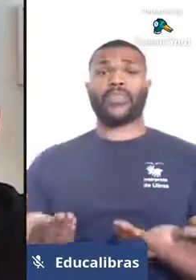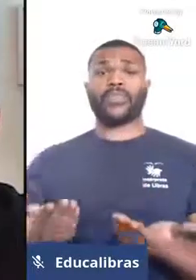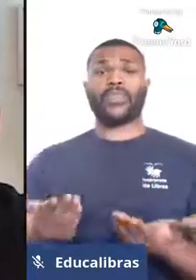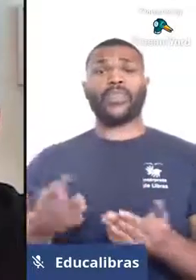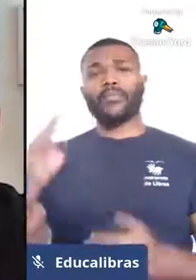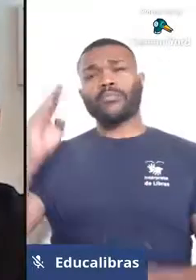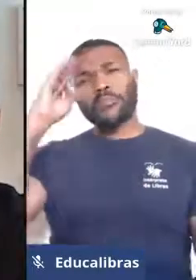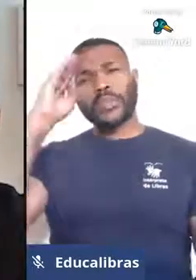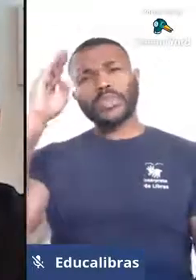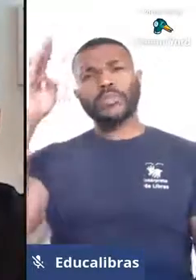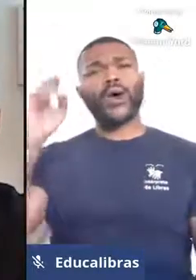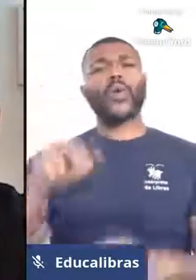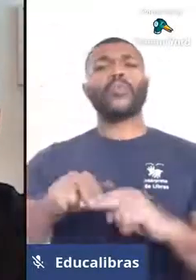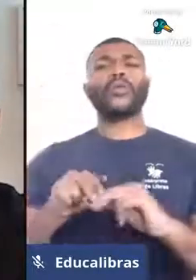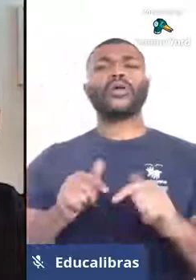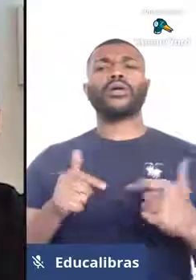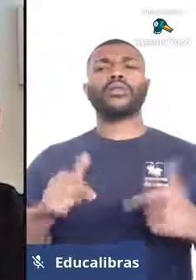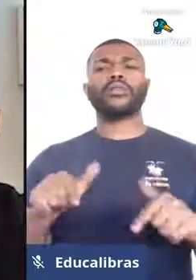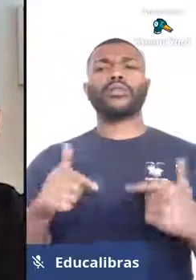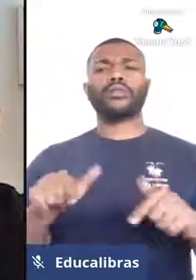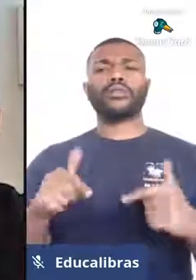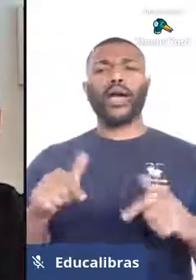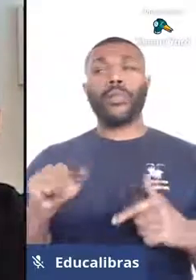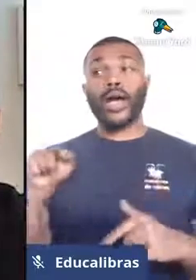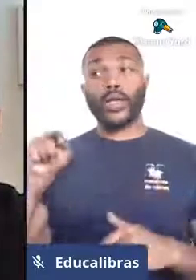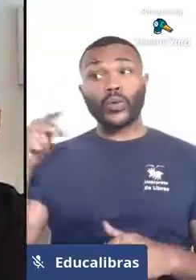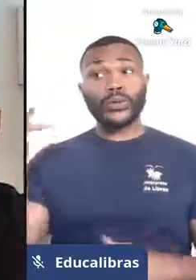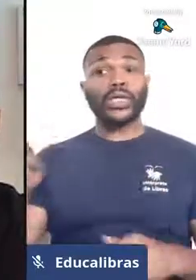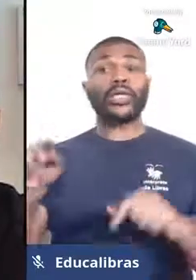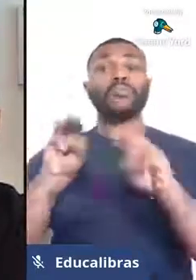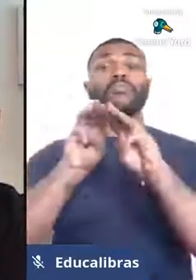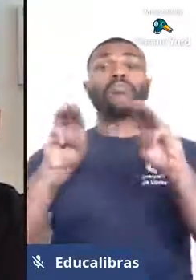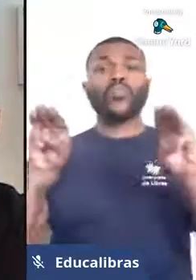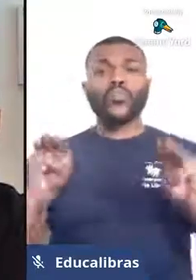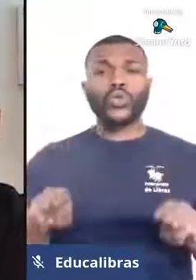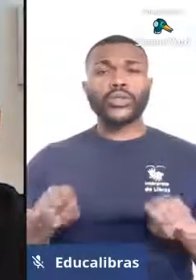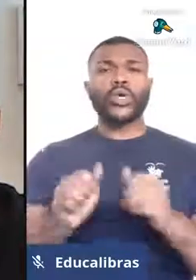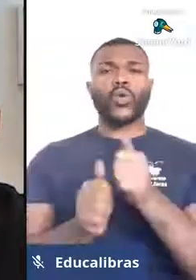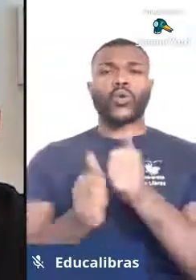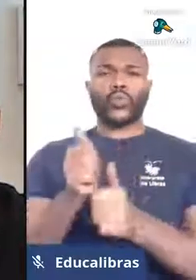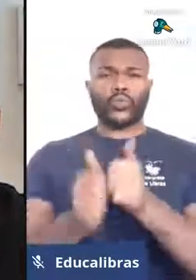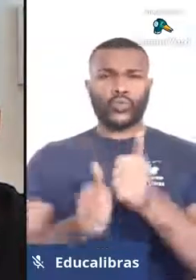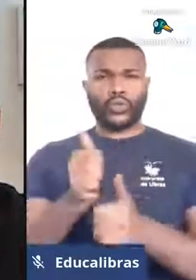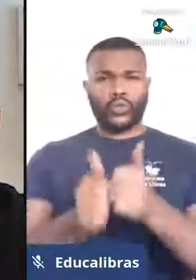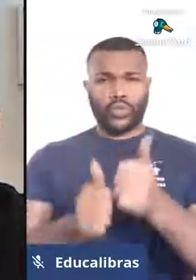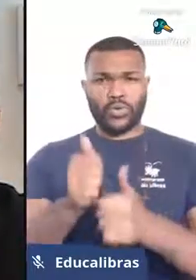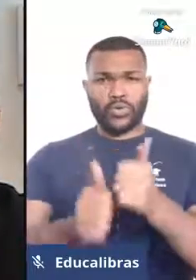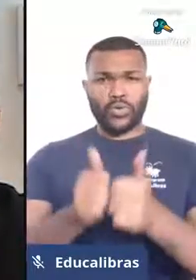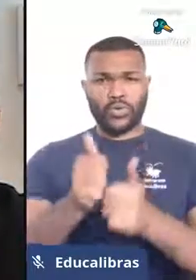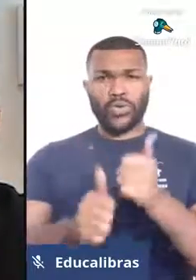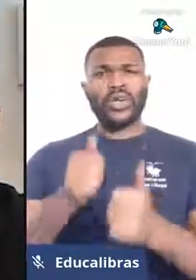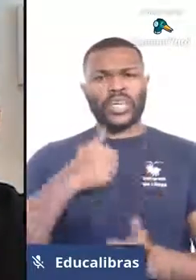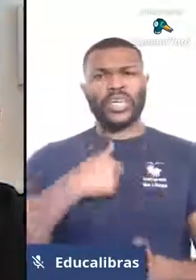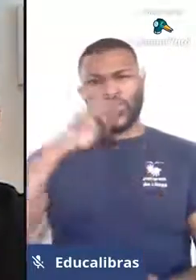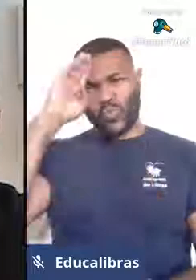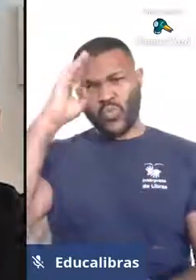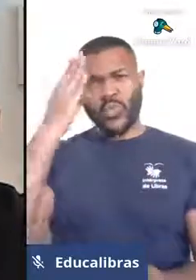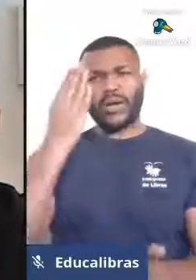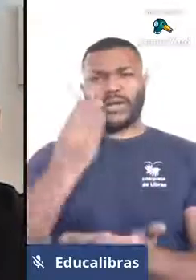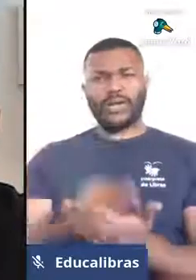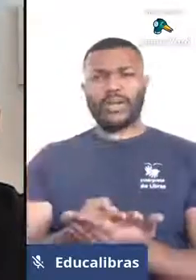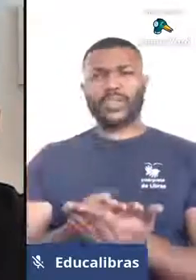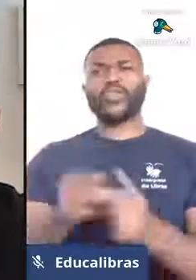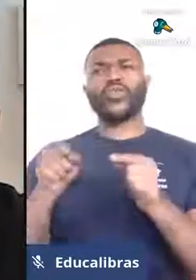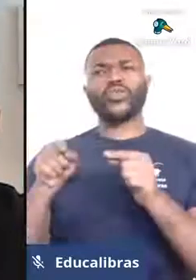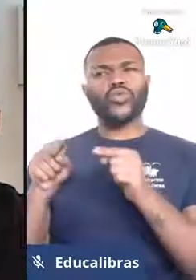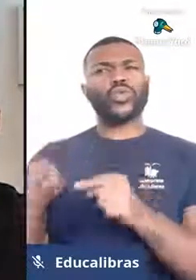principalmente pelo seu trabalho junto ao Museu do Futebol, né, mas tenho certeza que isso vai